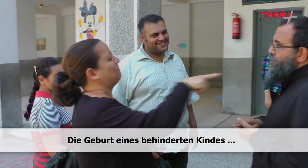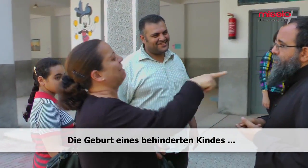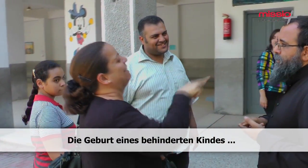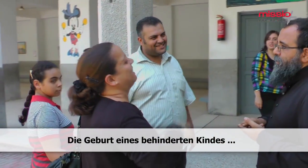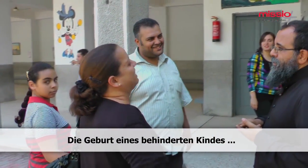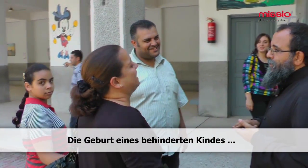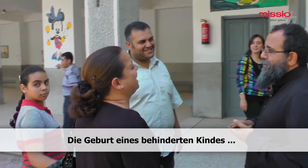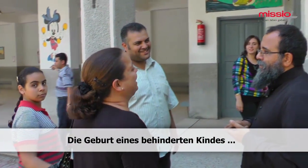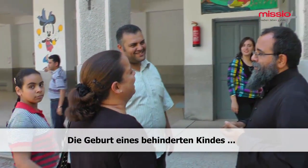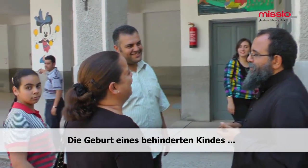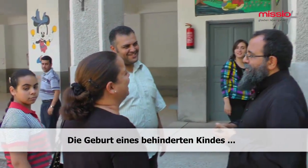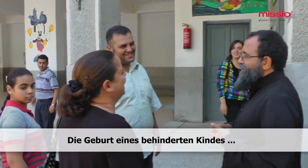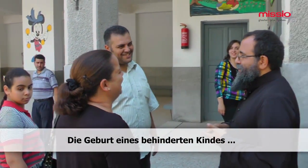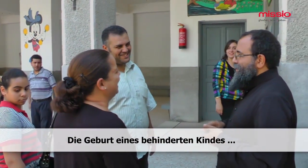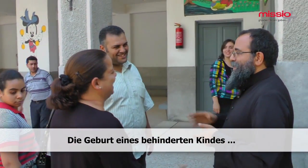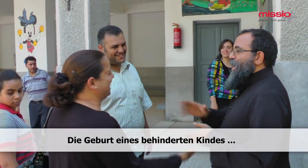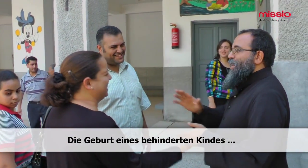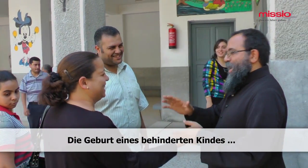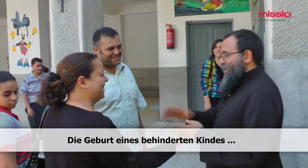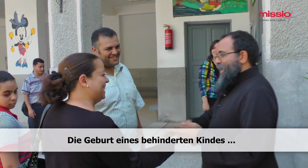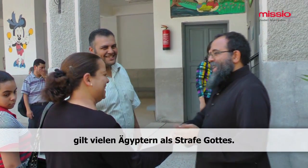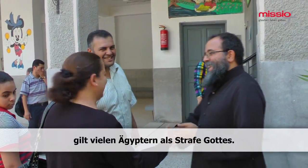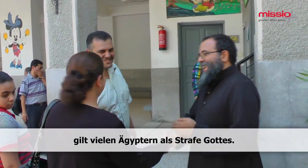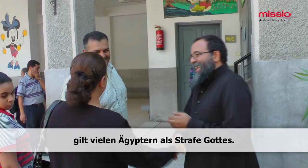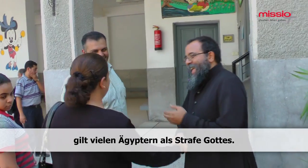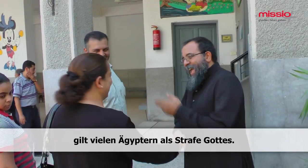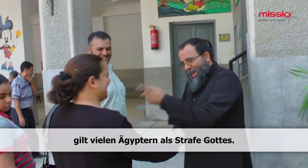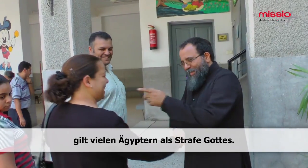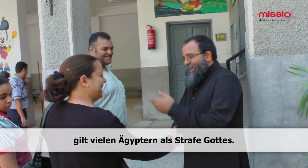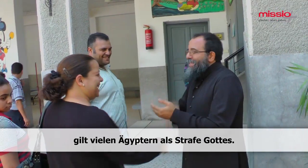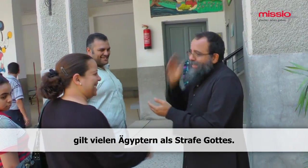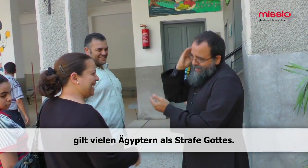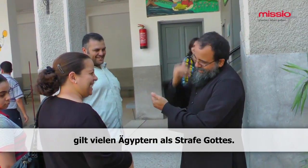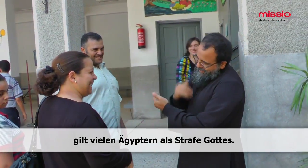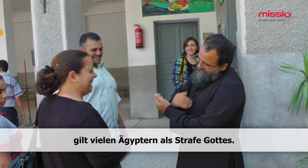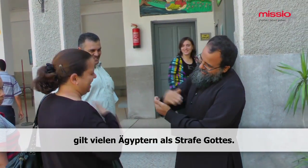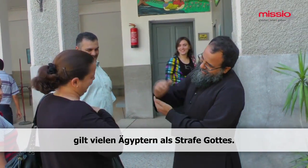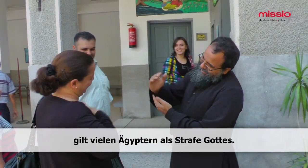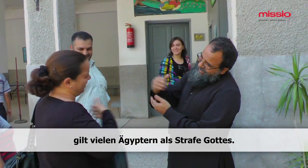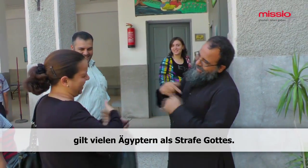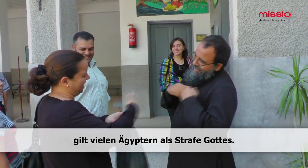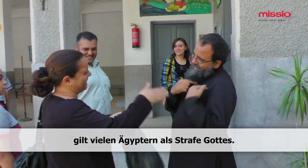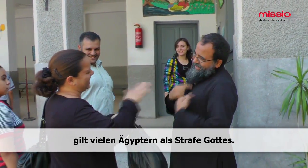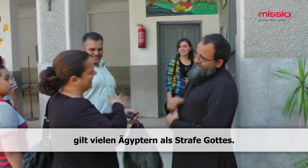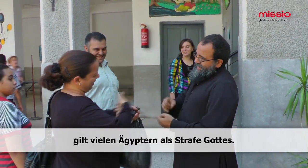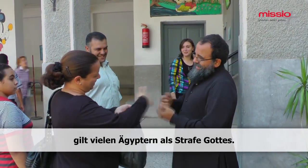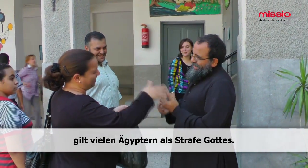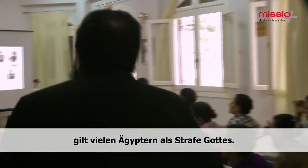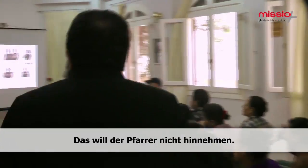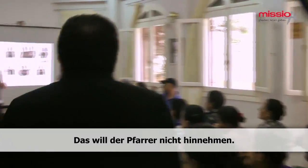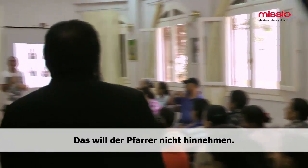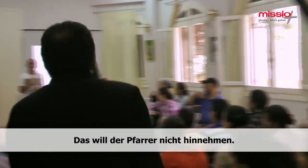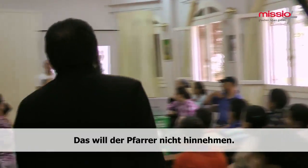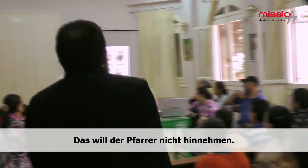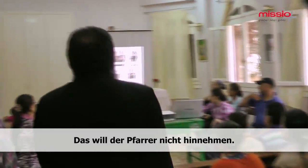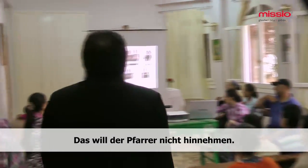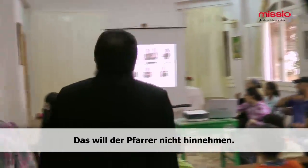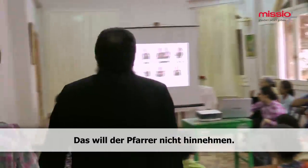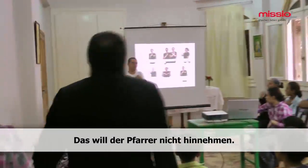sie es besonders schwer. Die Geburt eines behinderten Kindes gilt vielen Menschen als Strafe Gottes. Das will Pfarrer